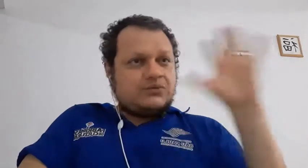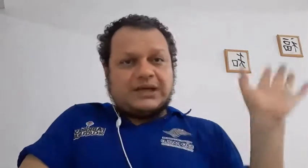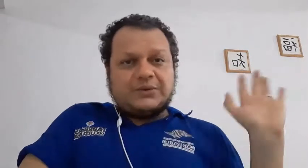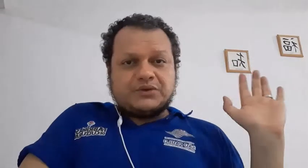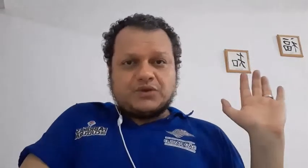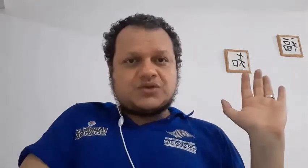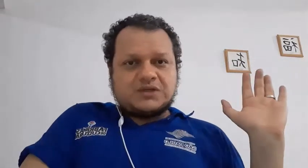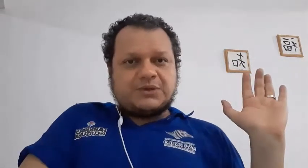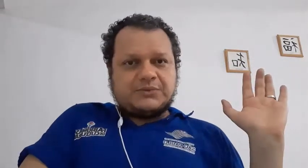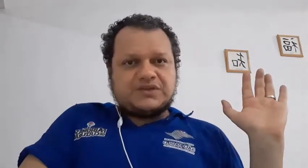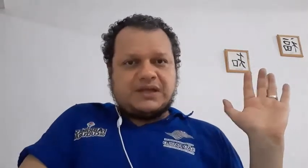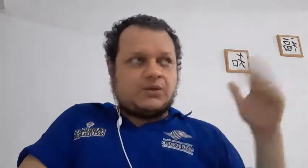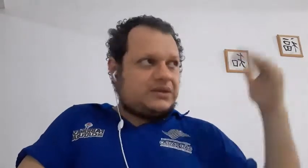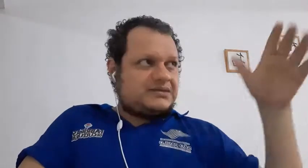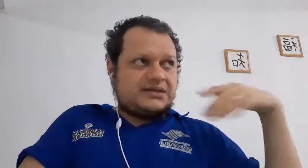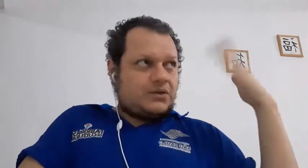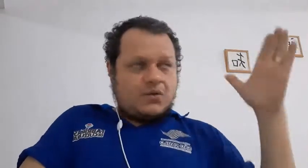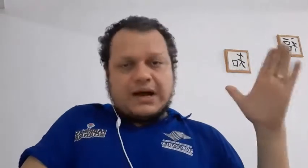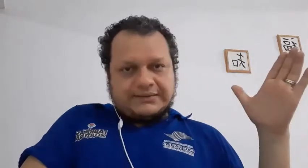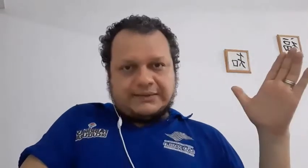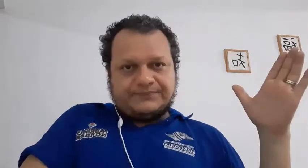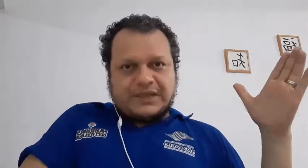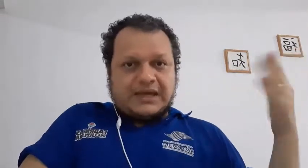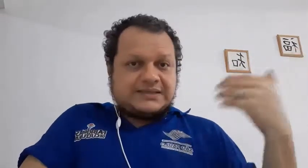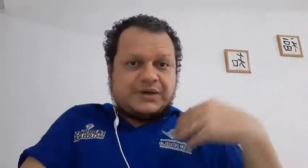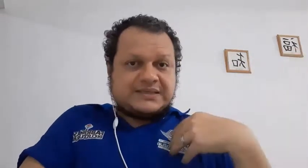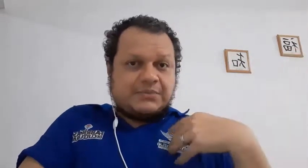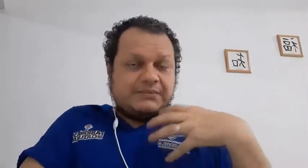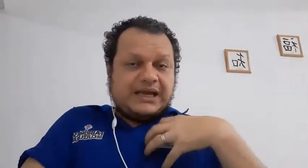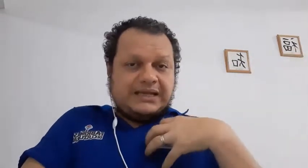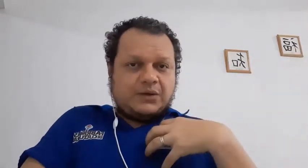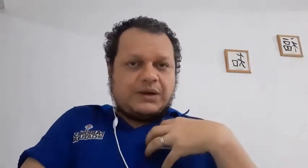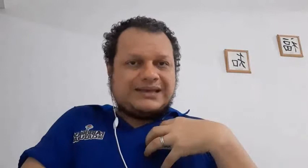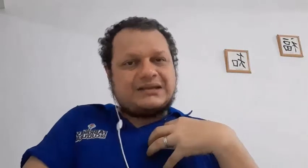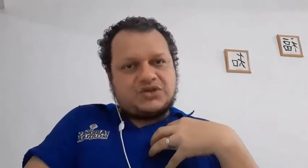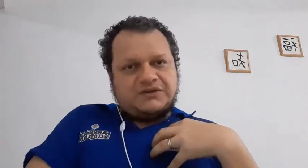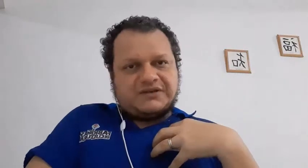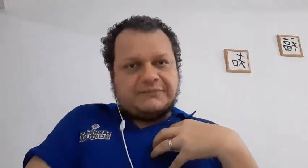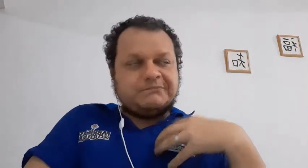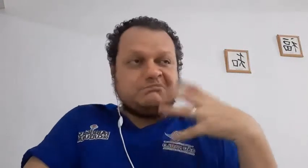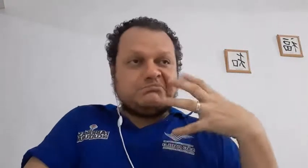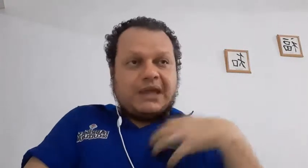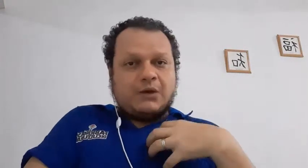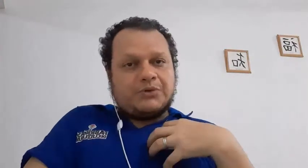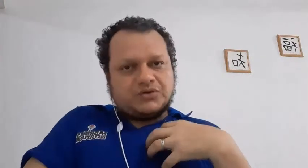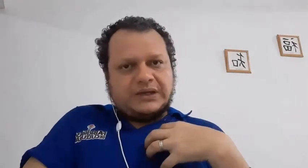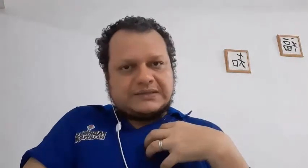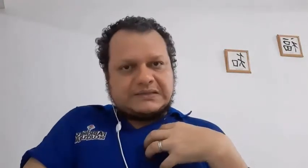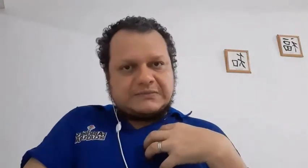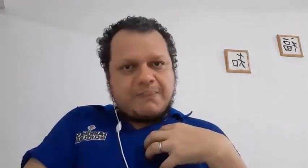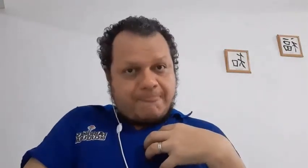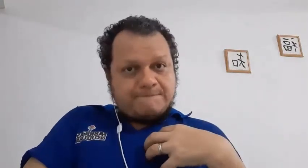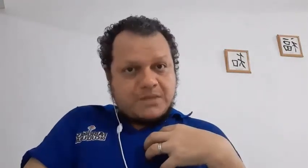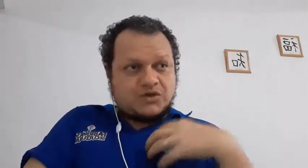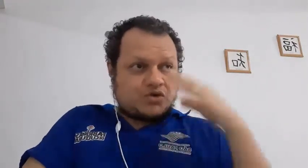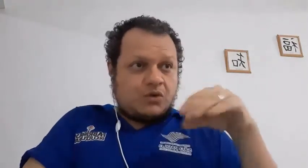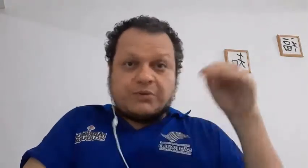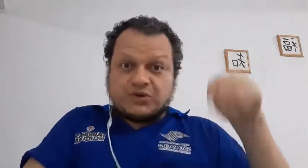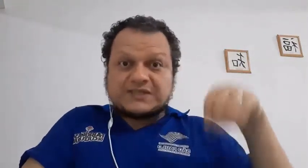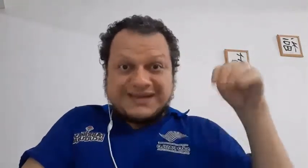língua todos nós podemos ter, ou terceira ou quarta, né? Se, por exemplo, a minha língua nativa é o português. Sou o português